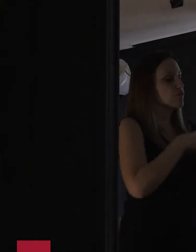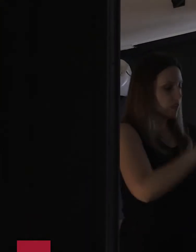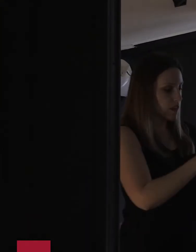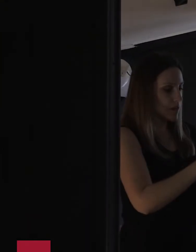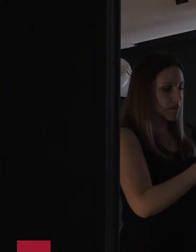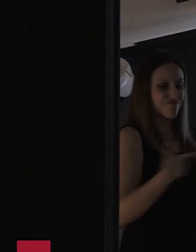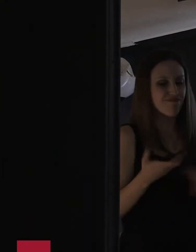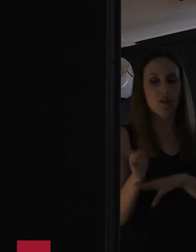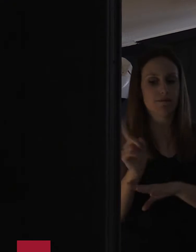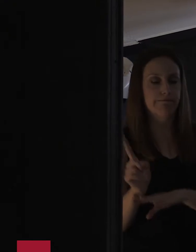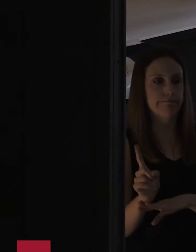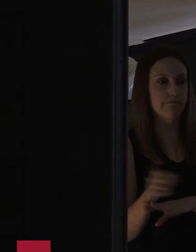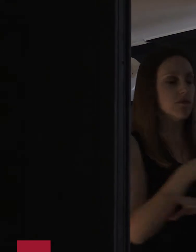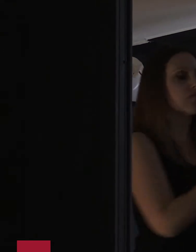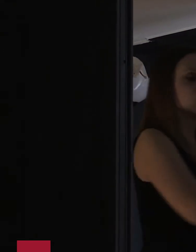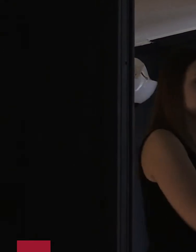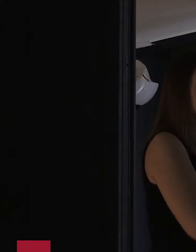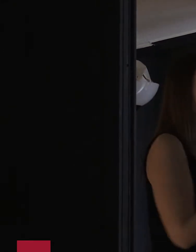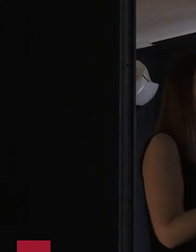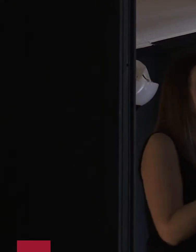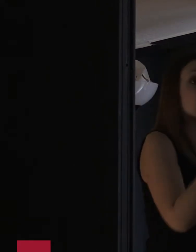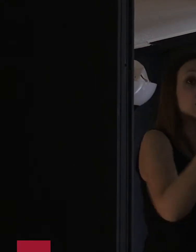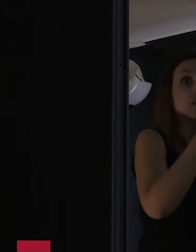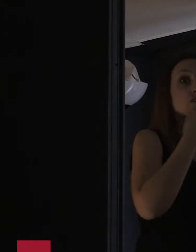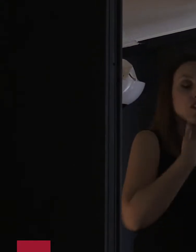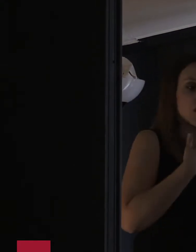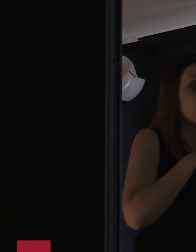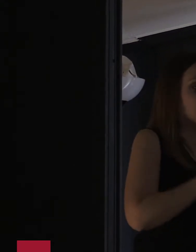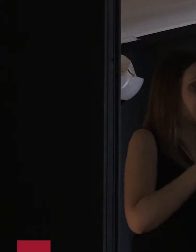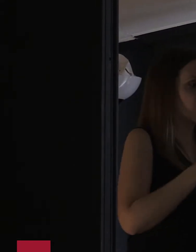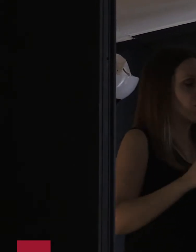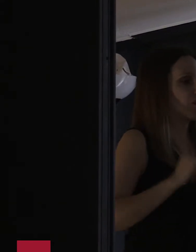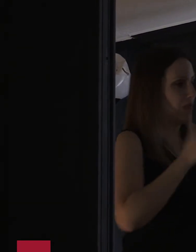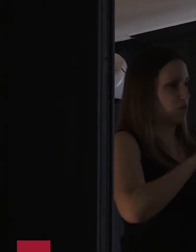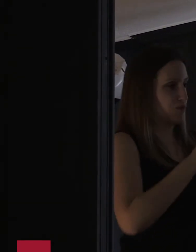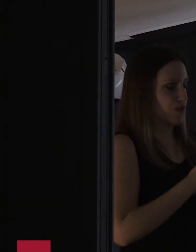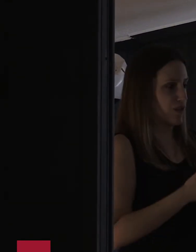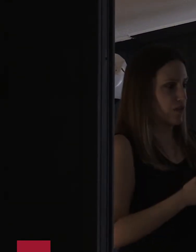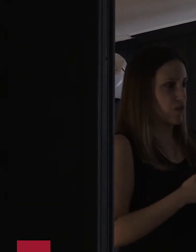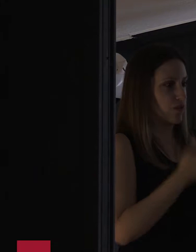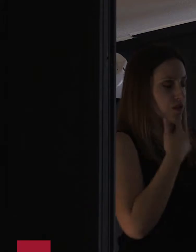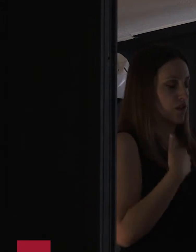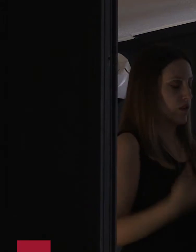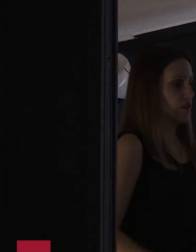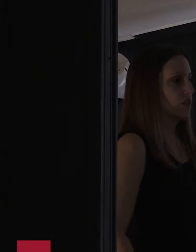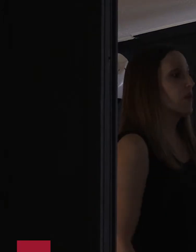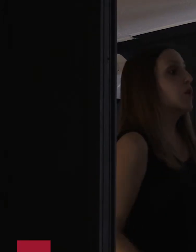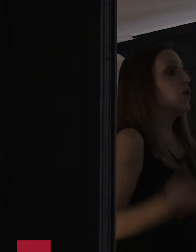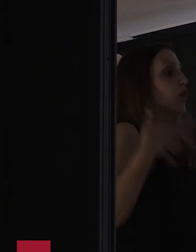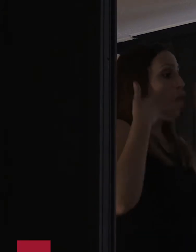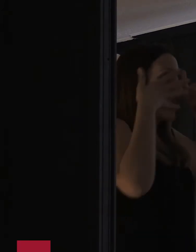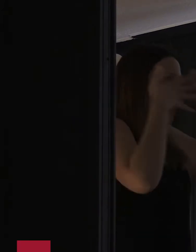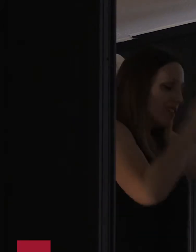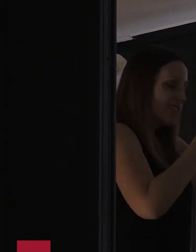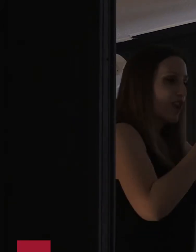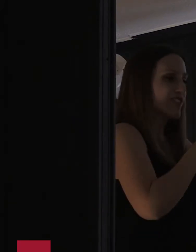por aquí no vayas. Son los que nos dijeron, cuando empezamos a escribir el proyecto, concentraros en la sensibilidad,